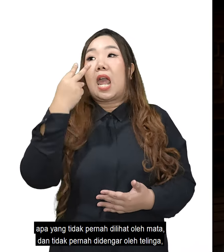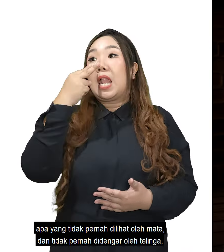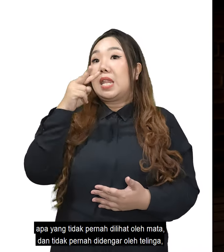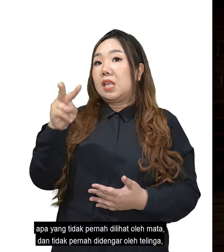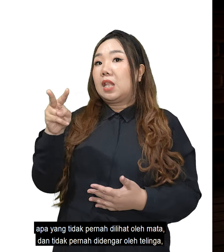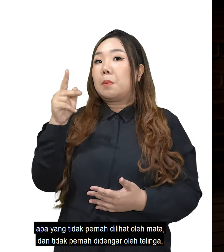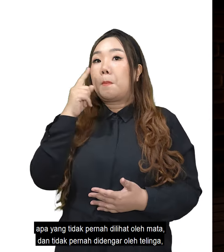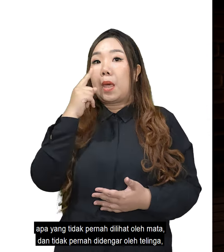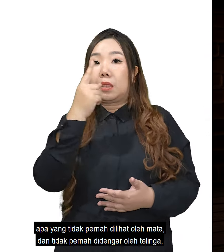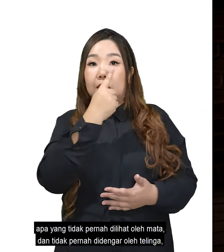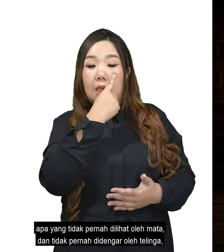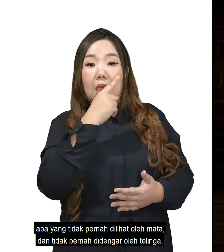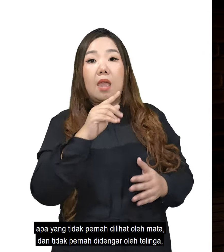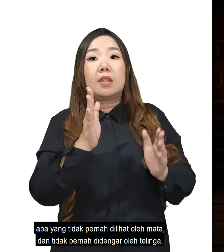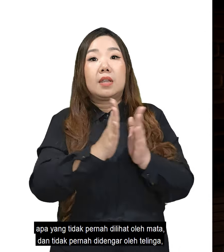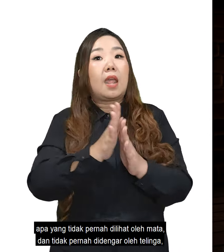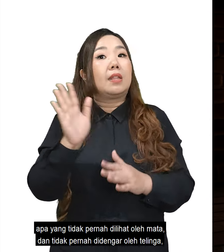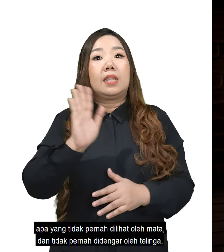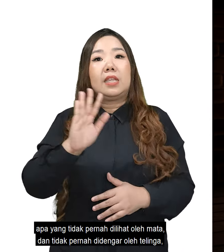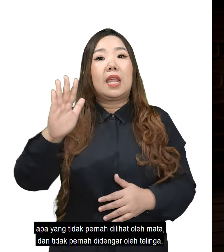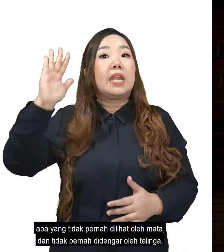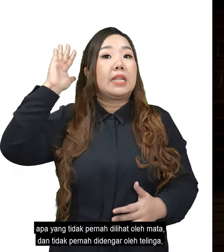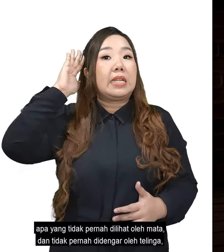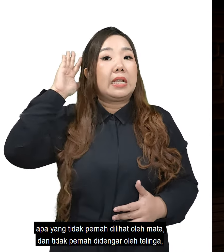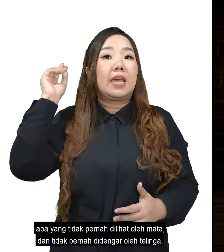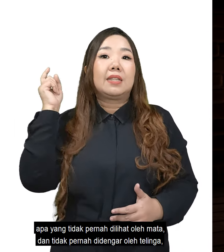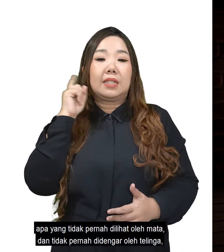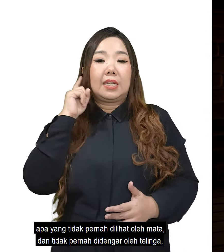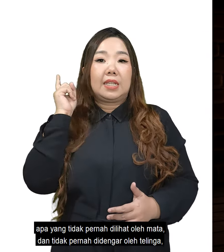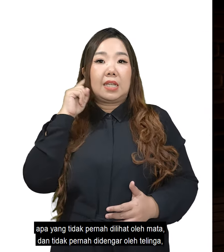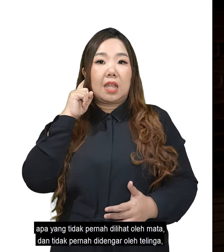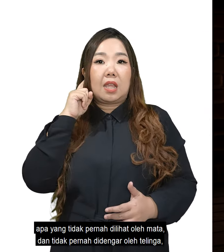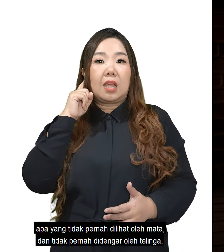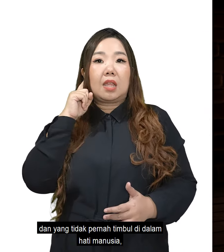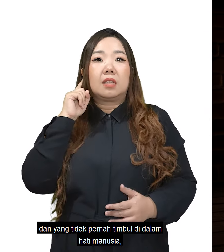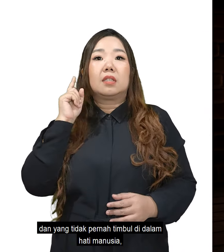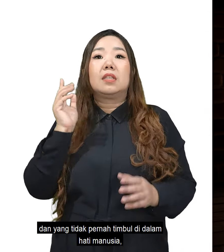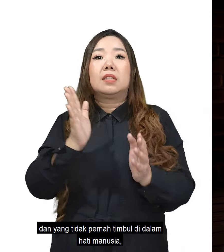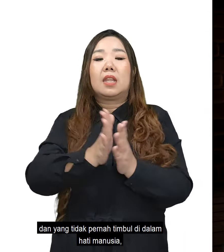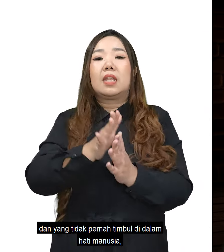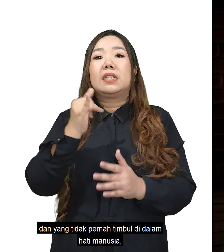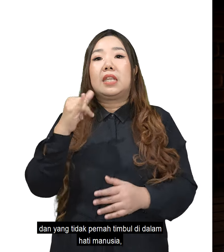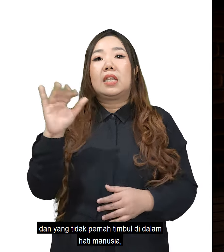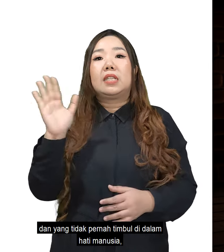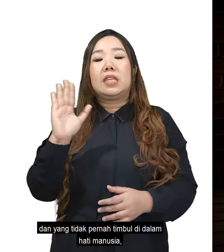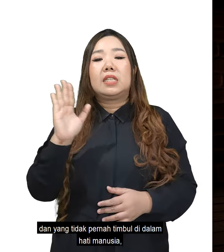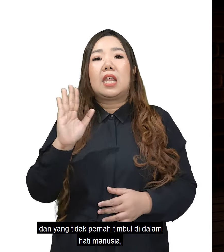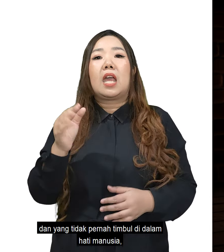dilihat mata dan tidakeng